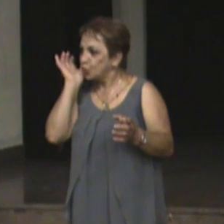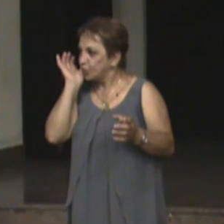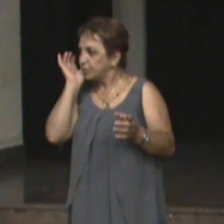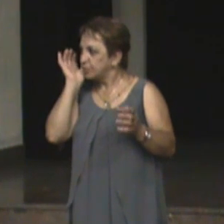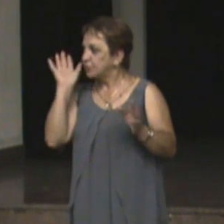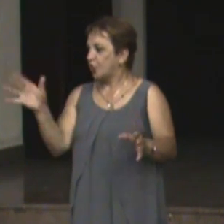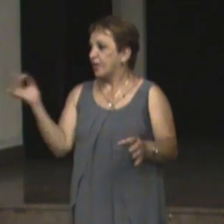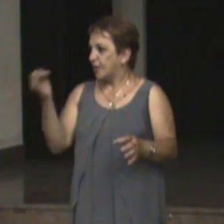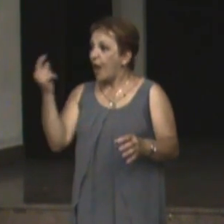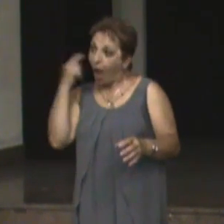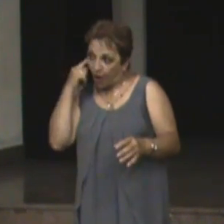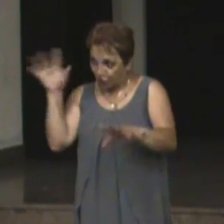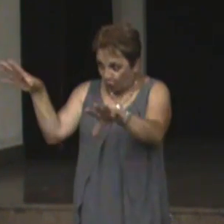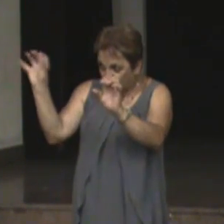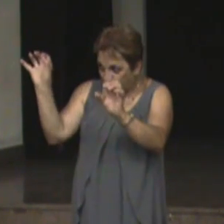Միայն ականջով,